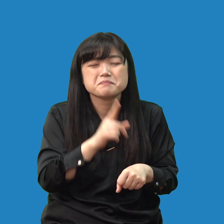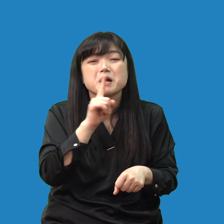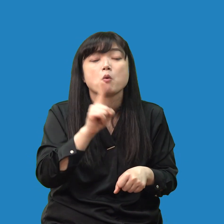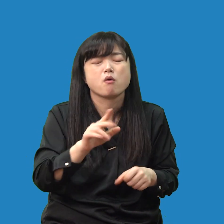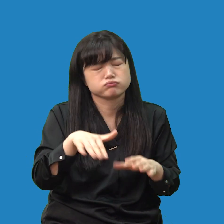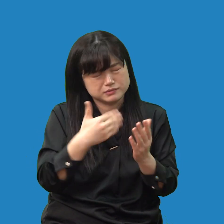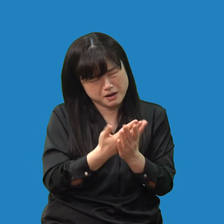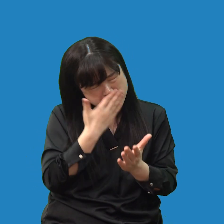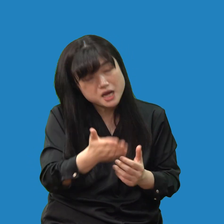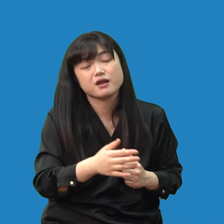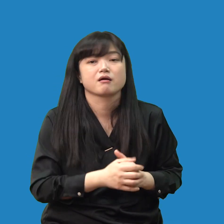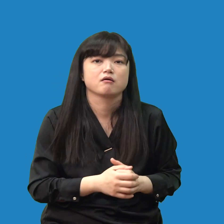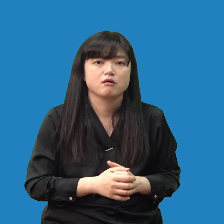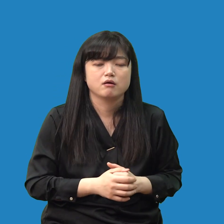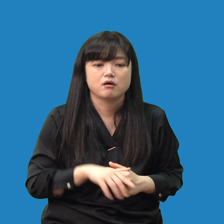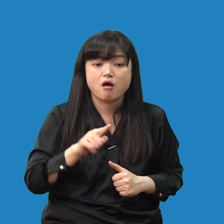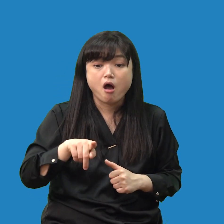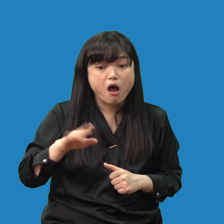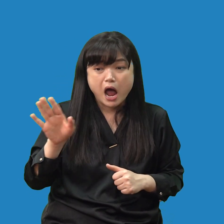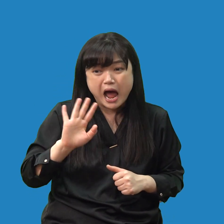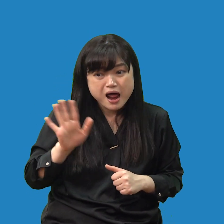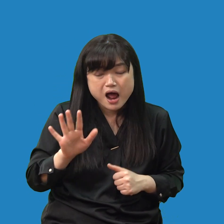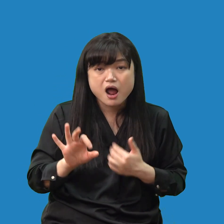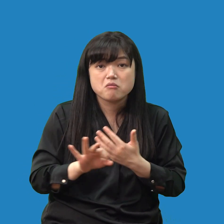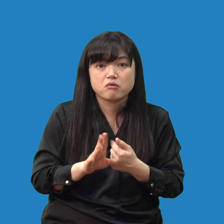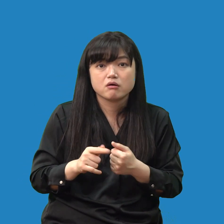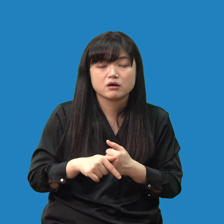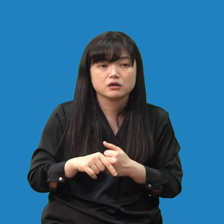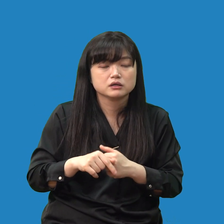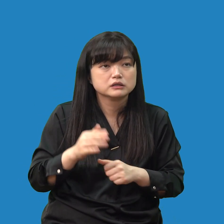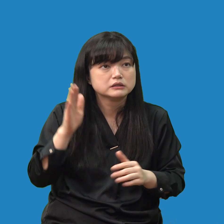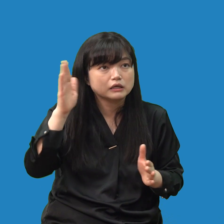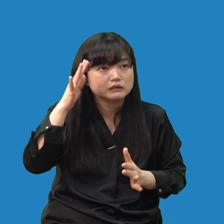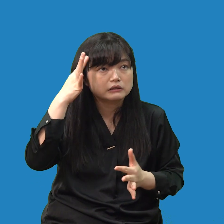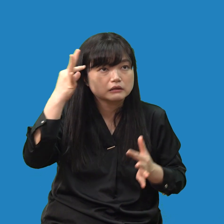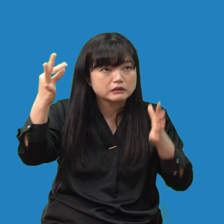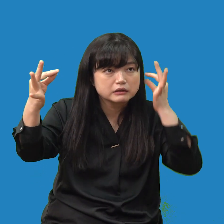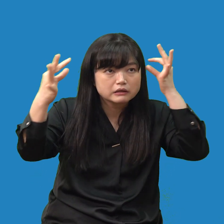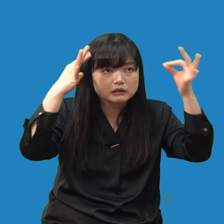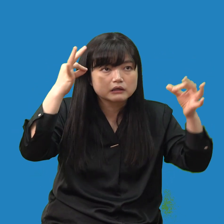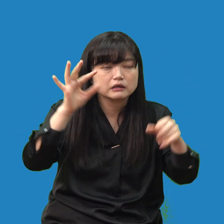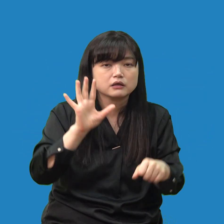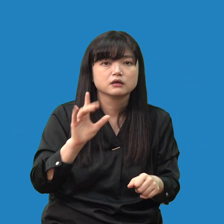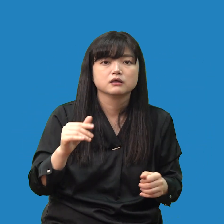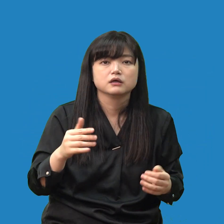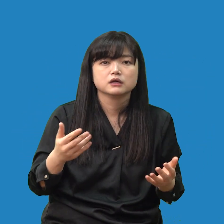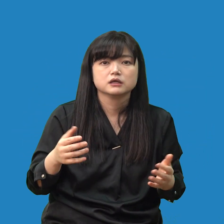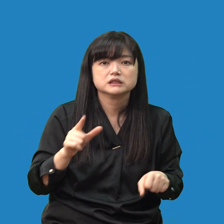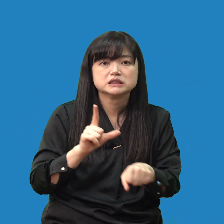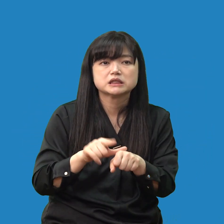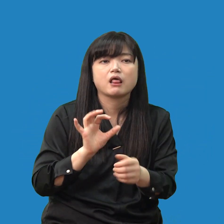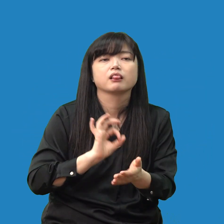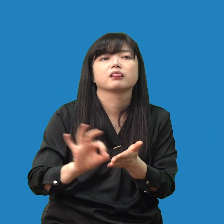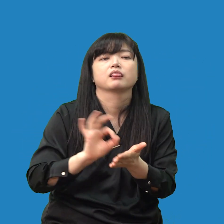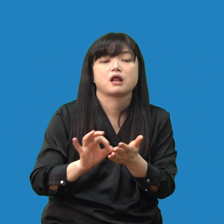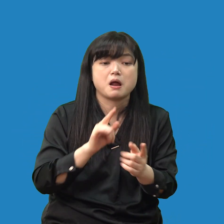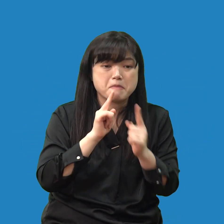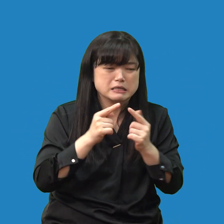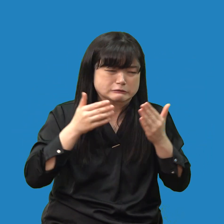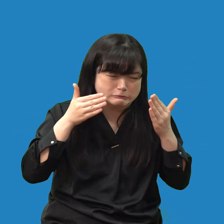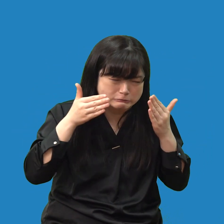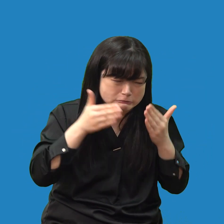교수님은 다 할 수 있다 그럽니다. 어차피 그거 안 하면 쓸데없는 일 하느라 시간 낭비하는데 말씀